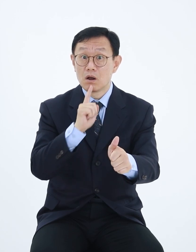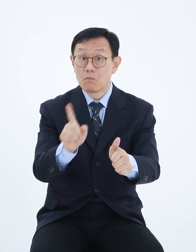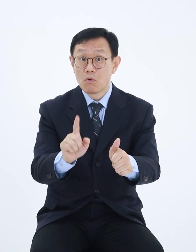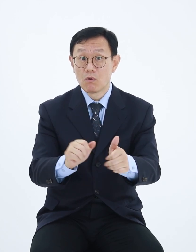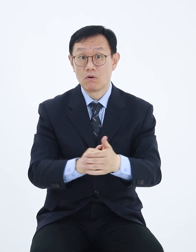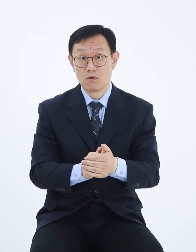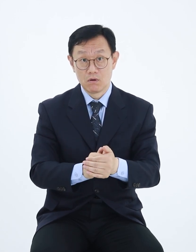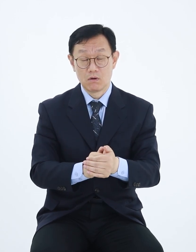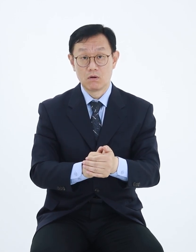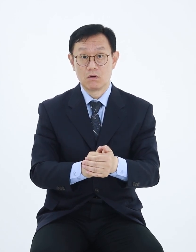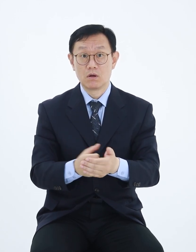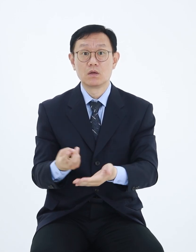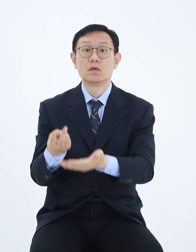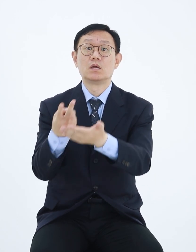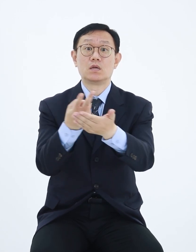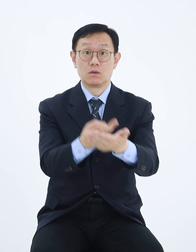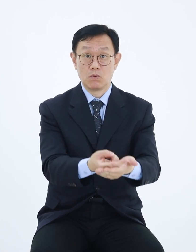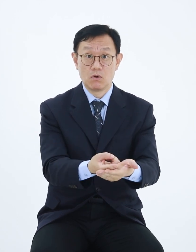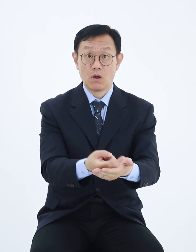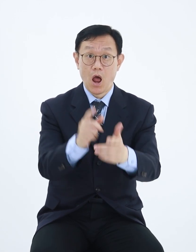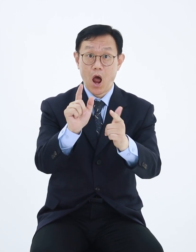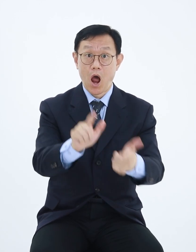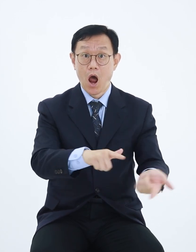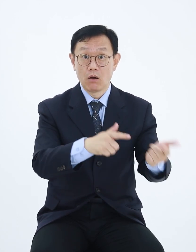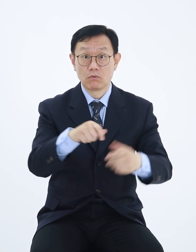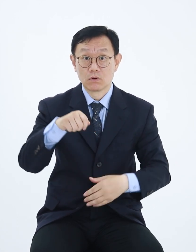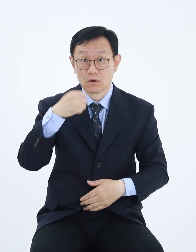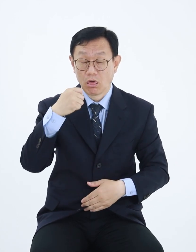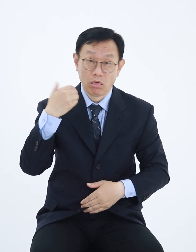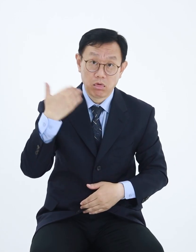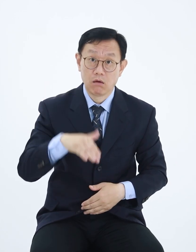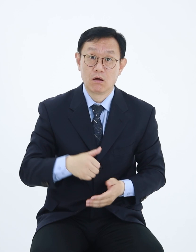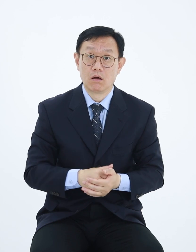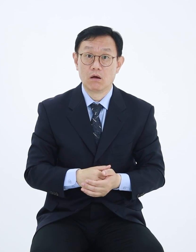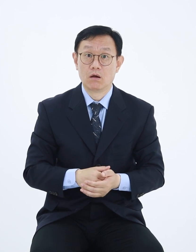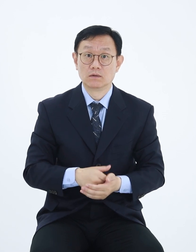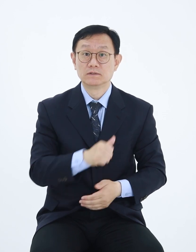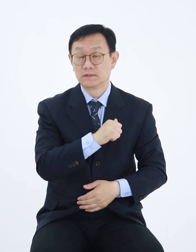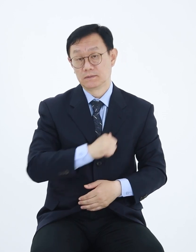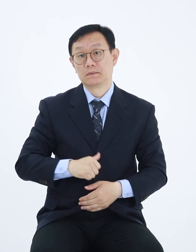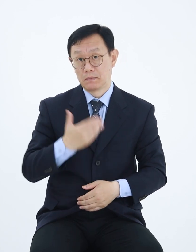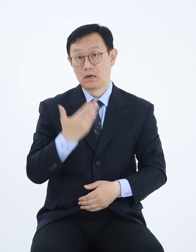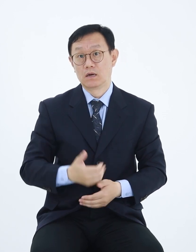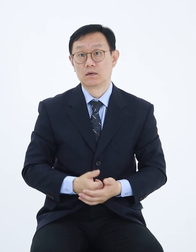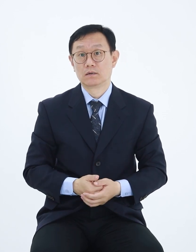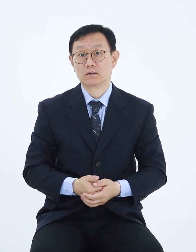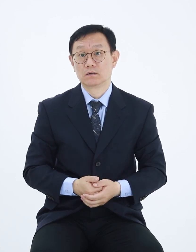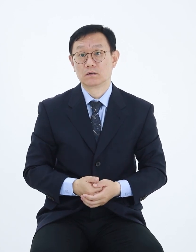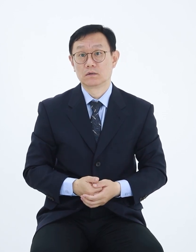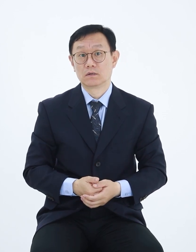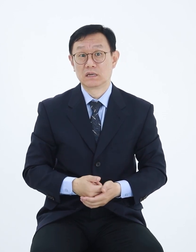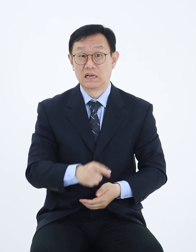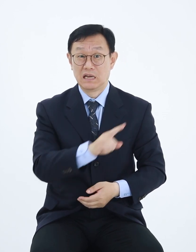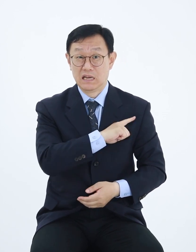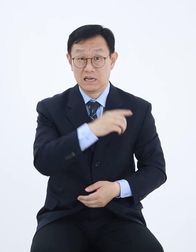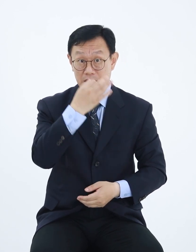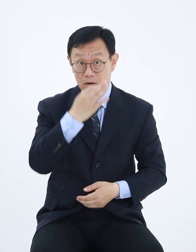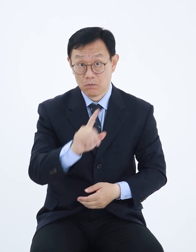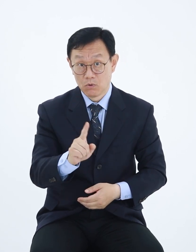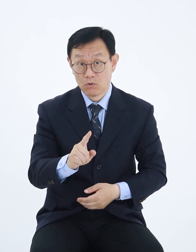말했습니다. 입원 당일 한 끼도 먹지 못했지만 참을 수 있었습니다. 가장 힘든